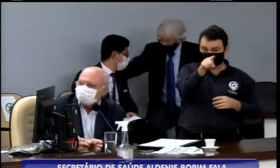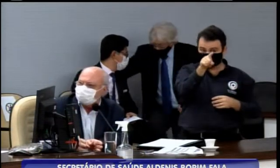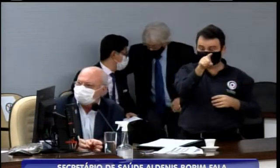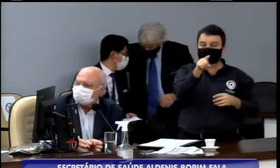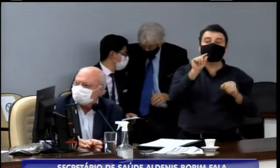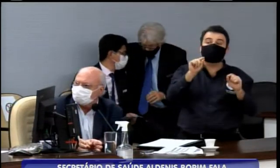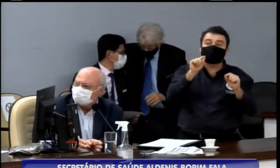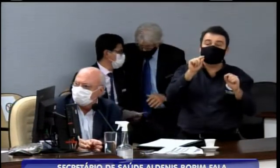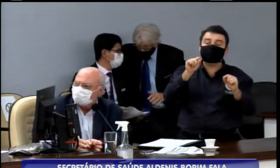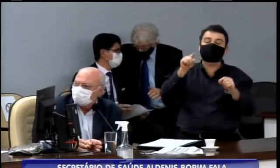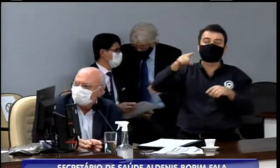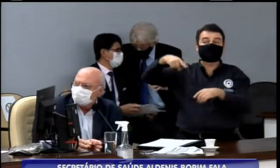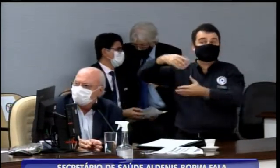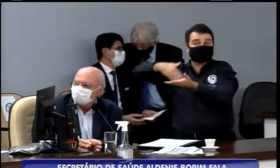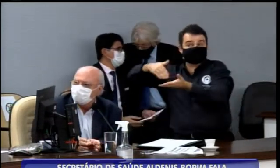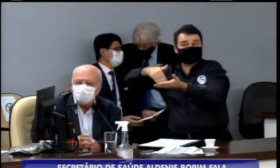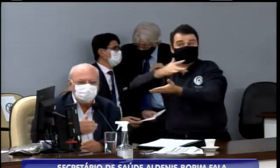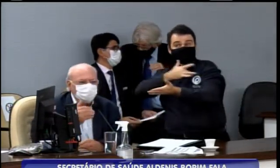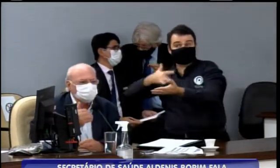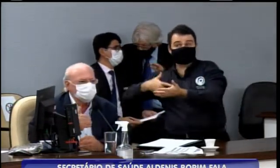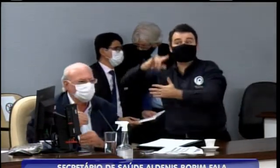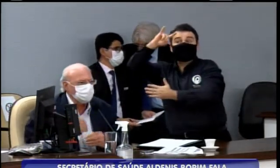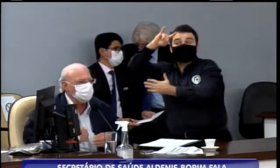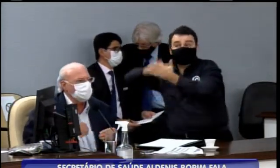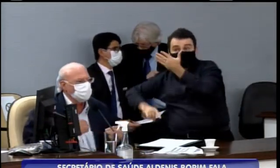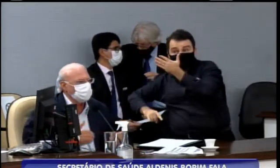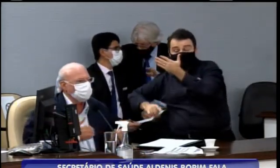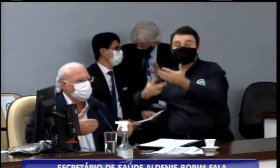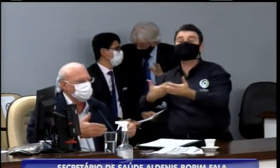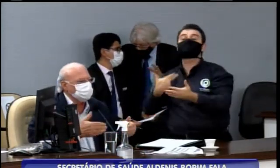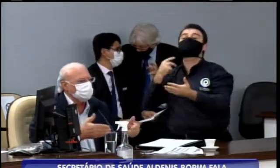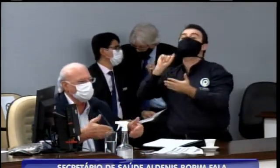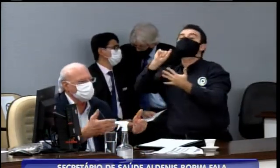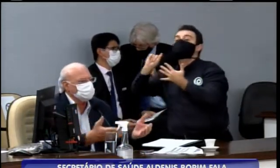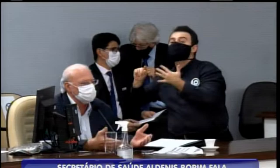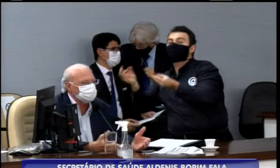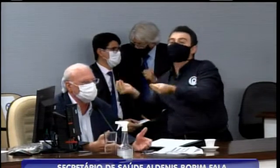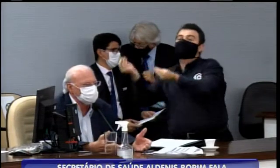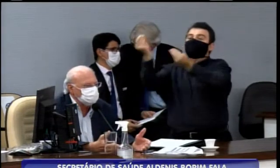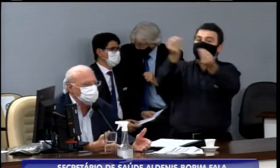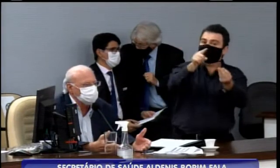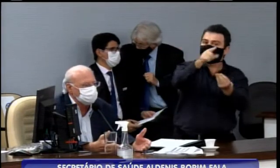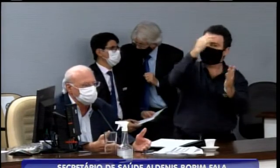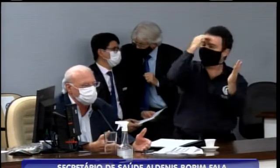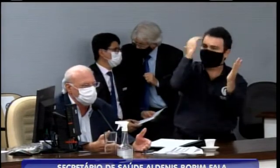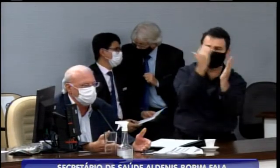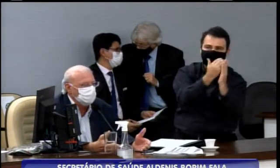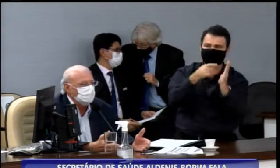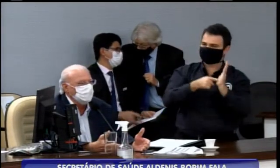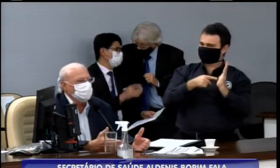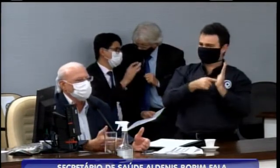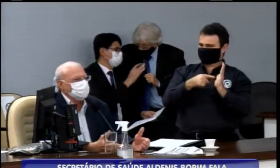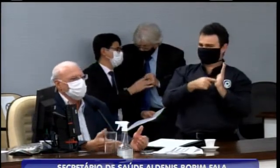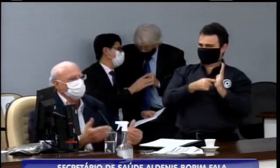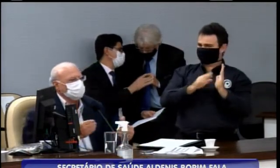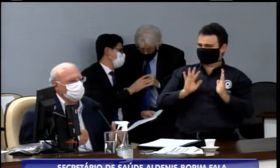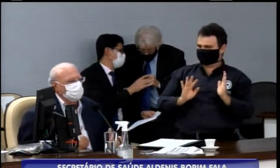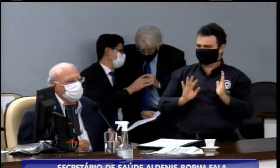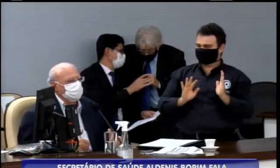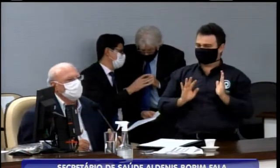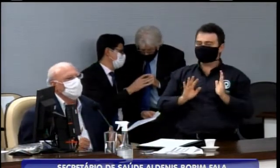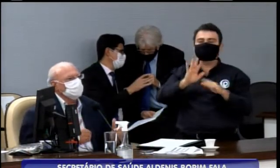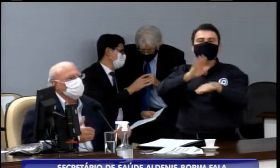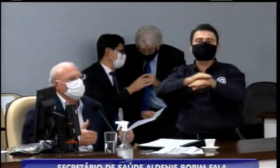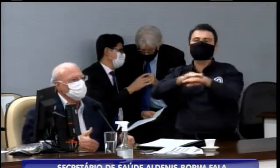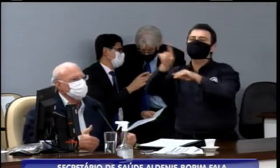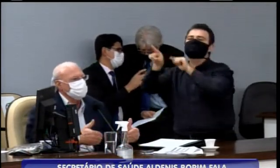nós enviamos. Ele tem que se preparar para fazer aquele tipo de cirurgia. Mas quem